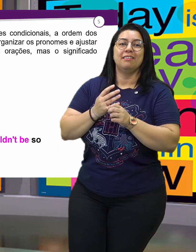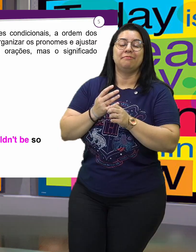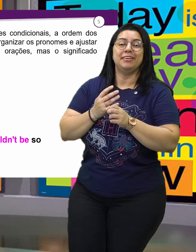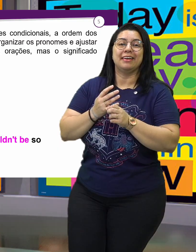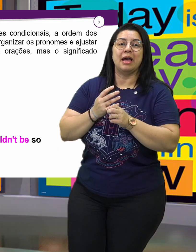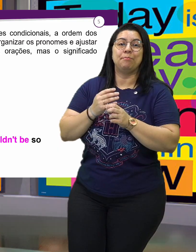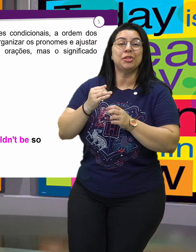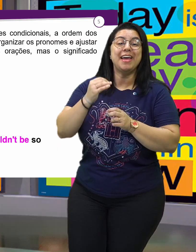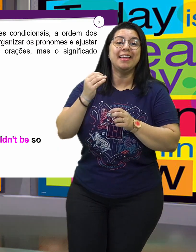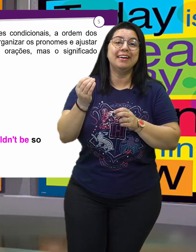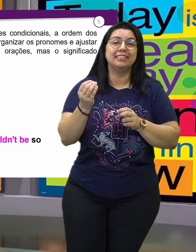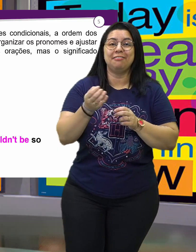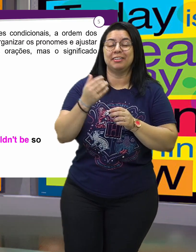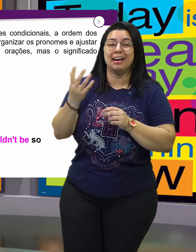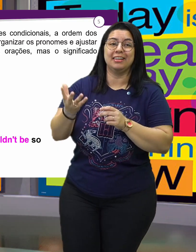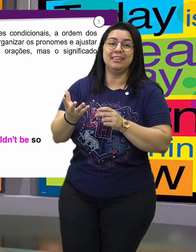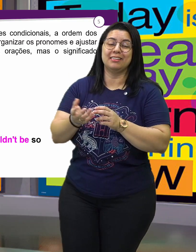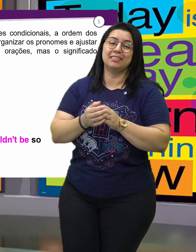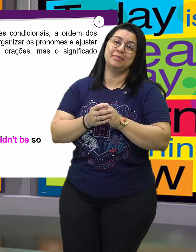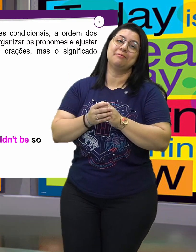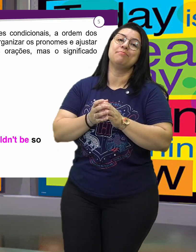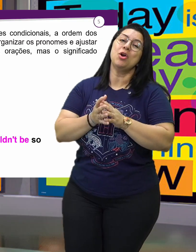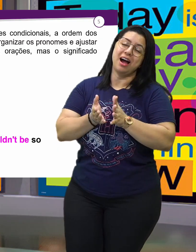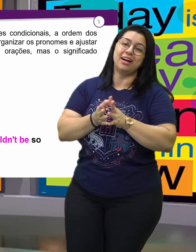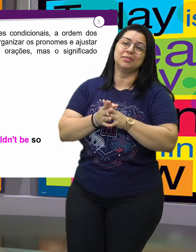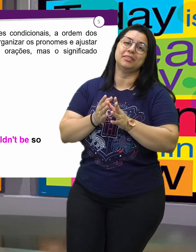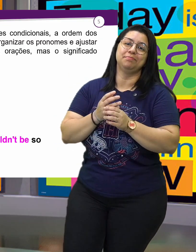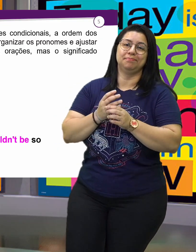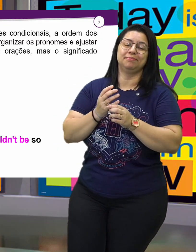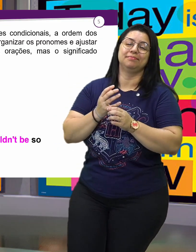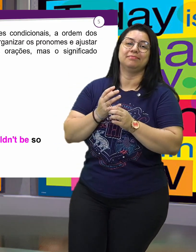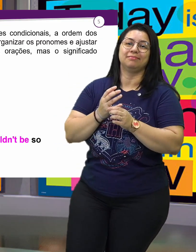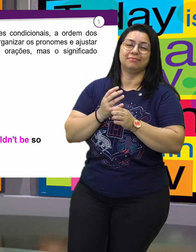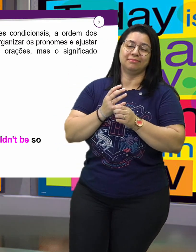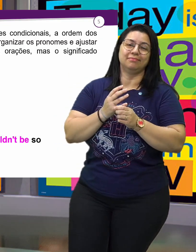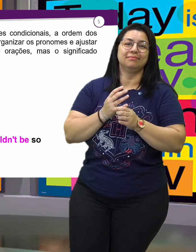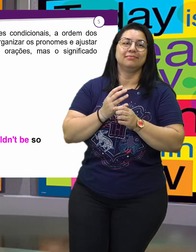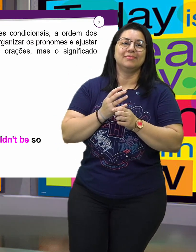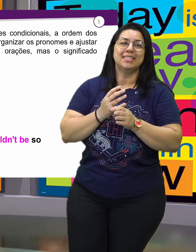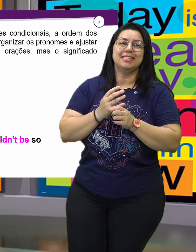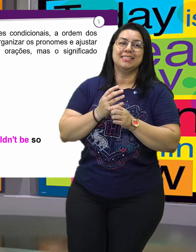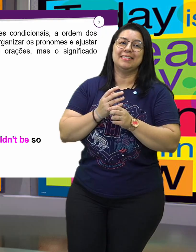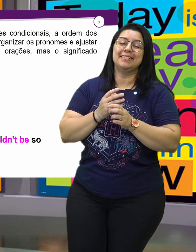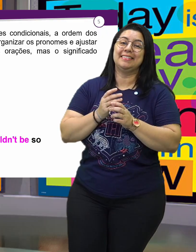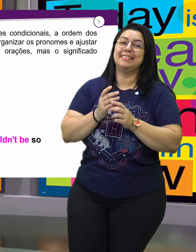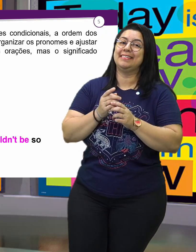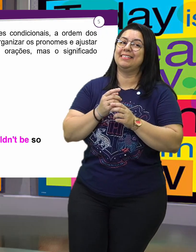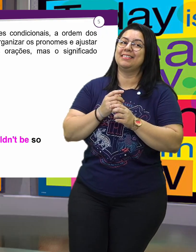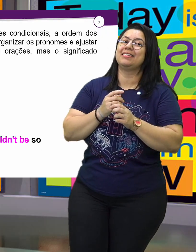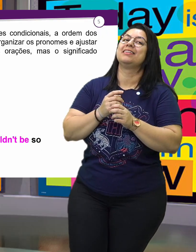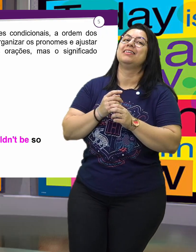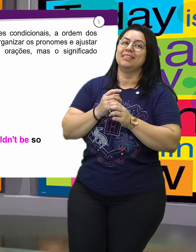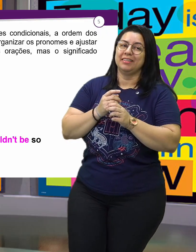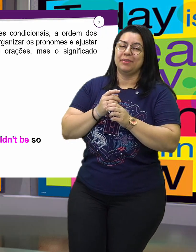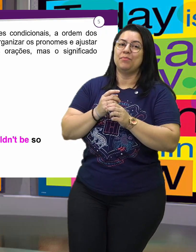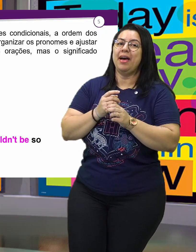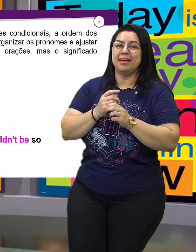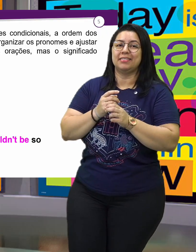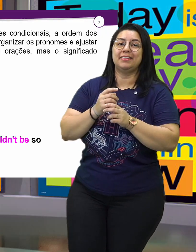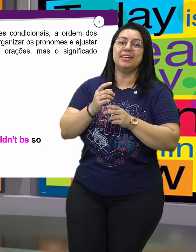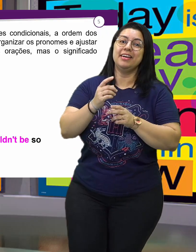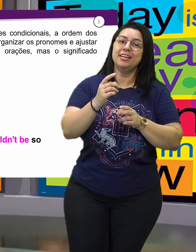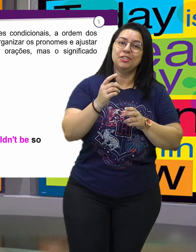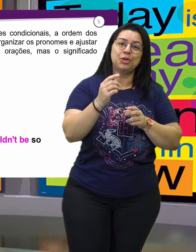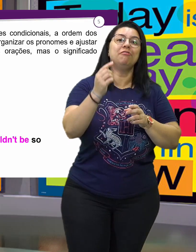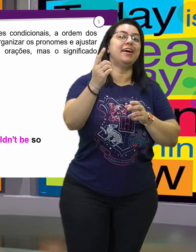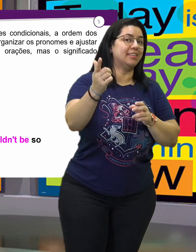Você poderia, né? Ficaria molhado. Você ficaria molhado, porque com a ideia de get wet vai ser ficar molhado